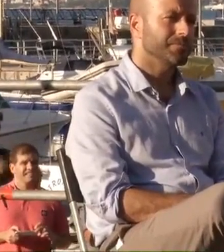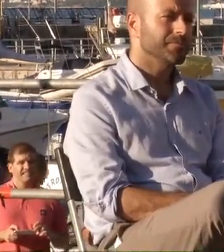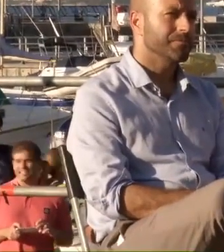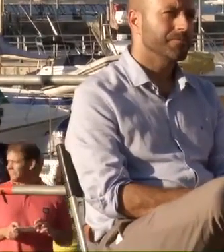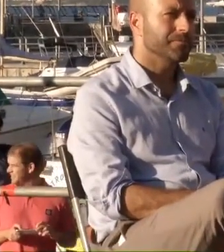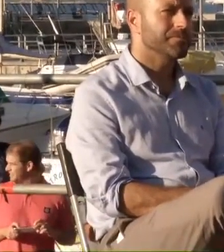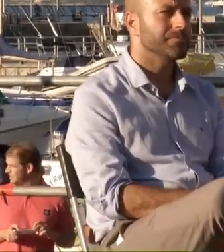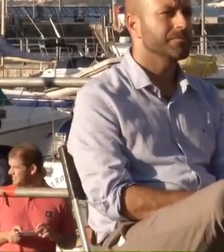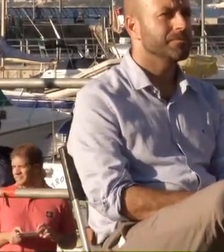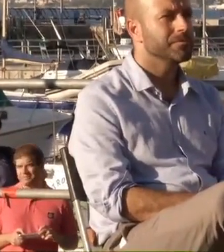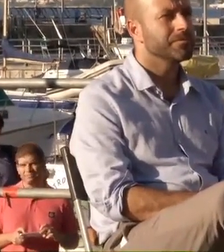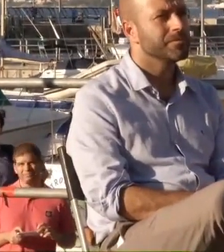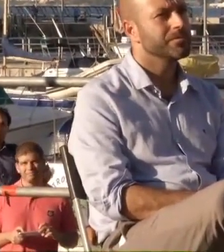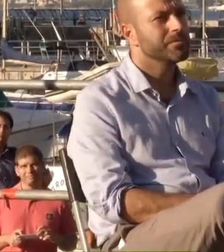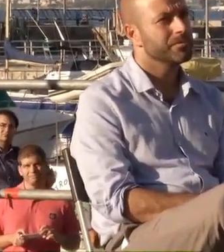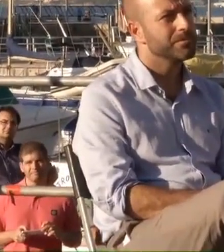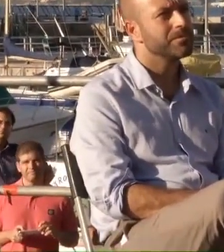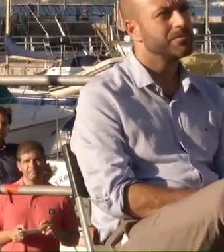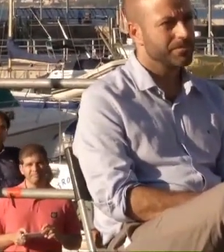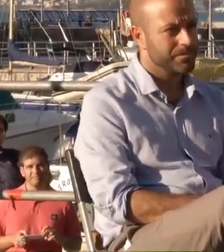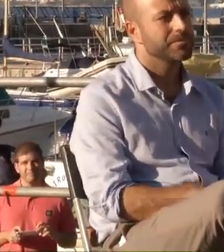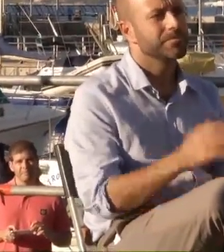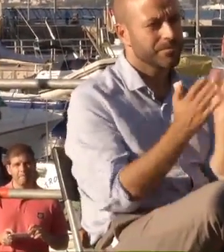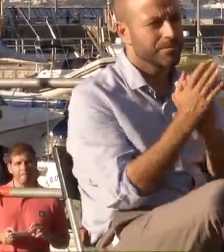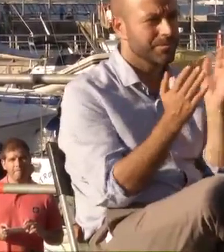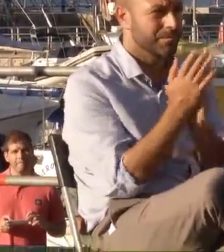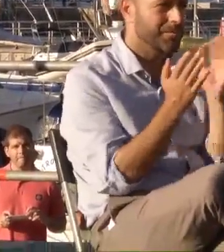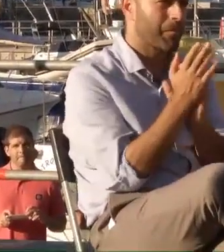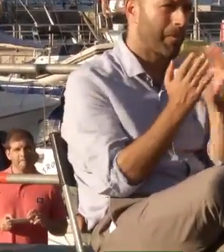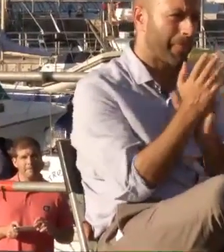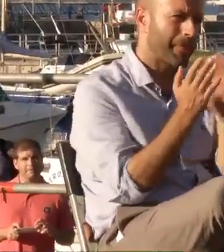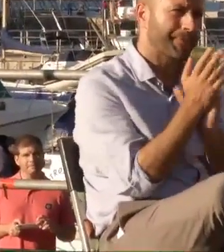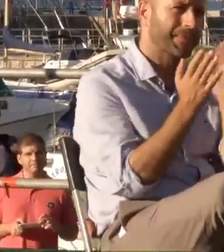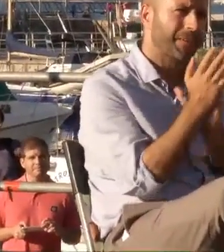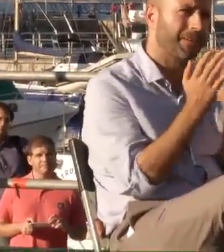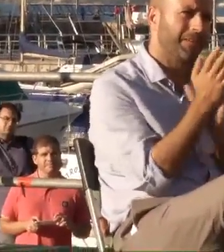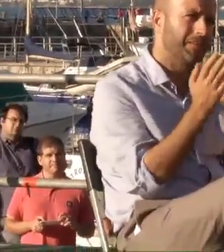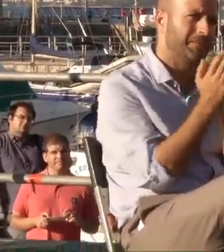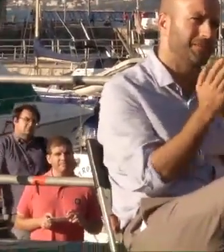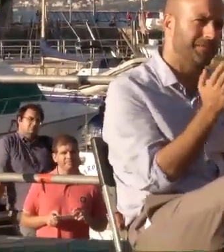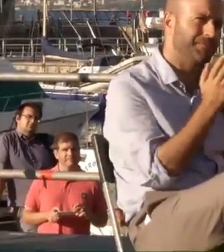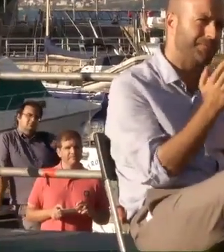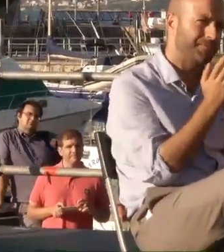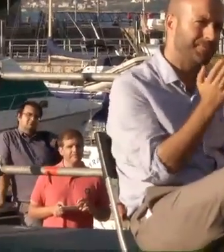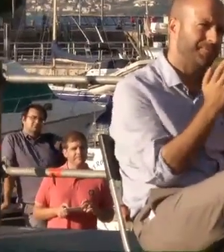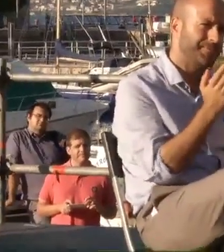diferentes legitimados por cada súa soberanía popular. E que así como dende a Revolución